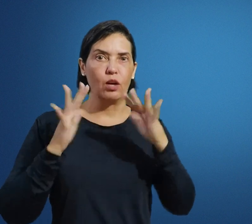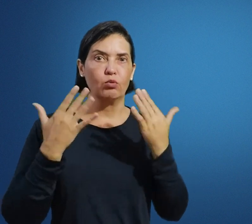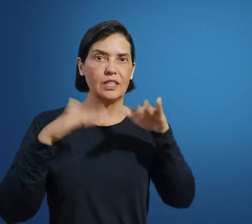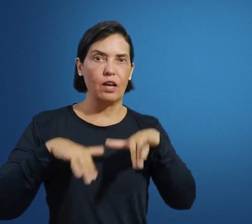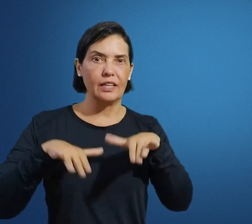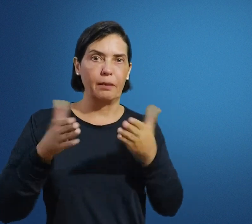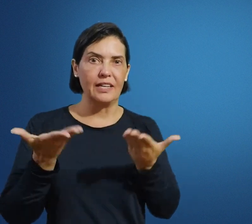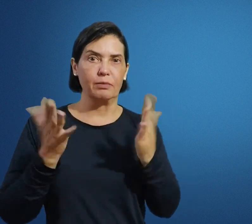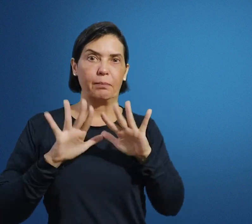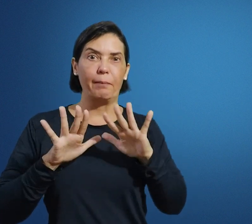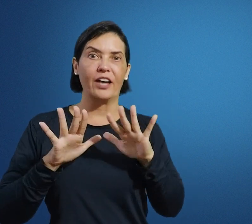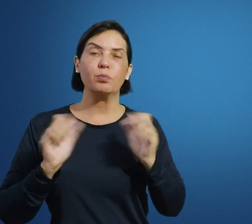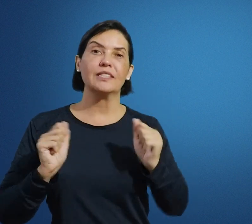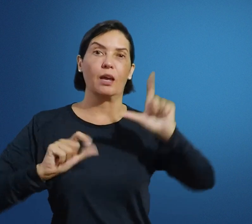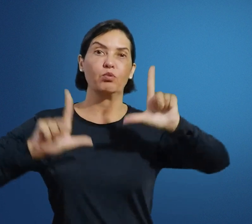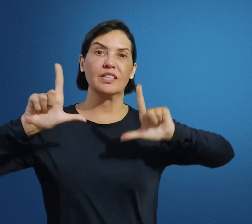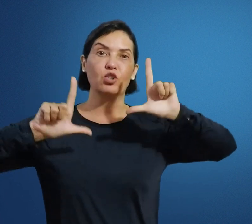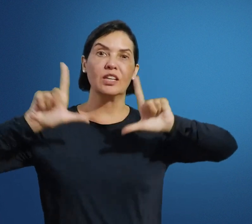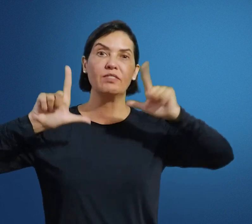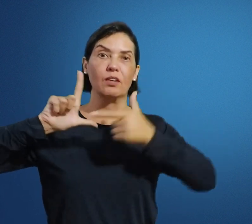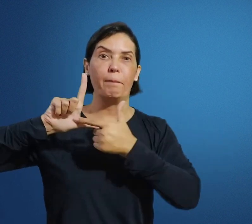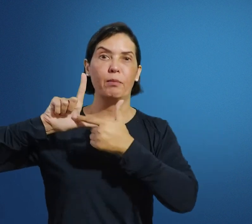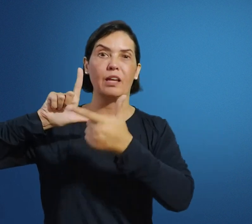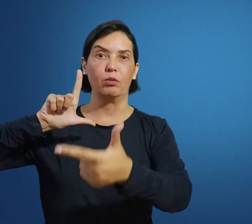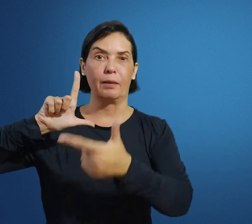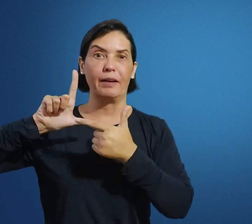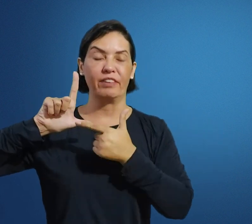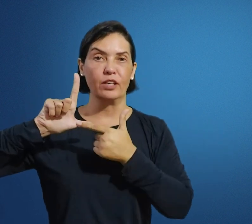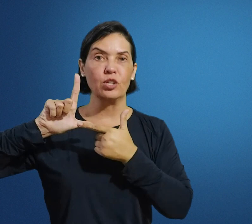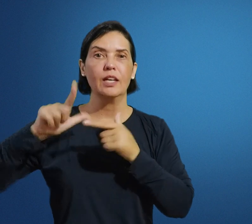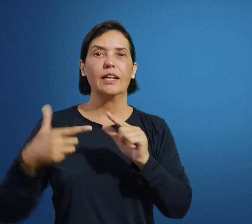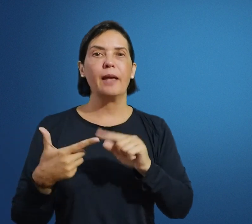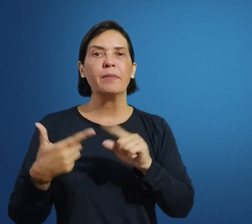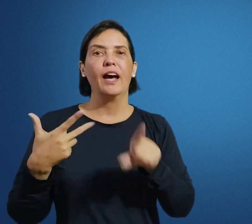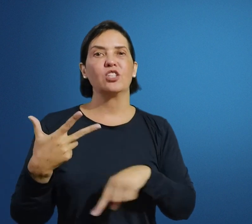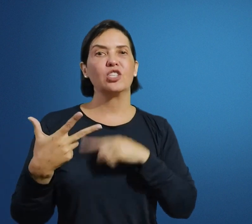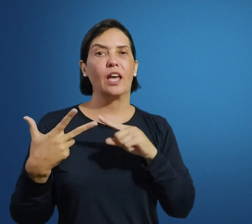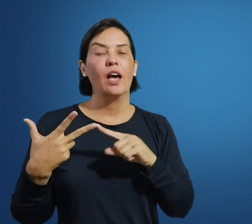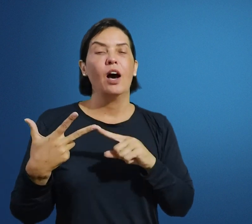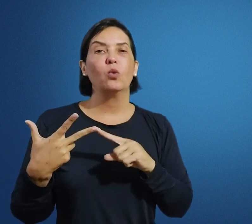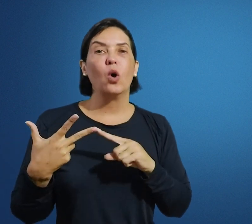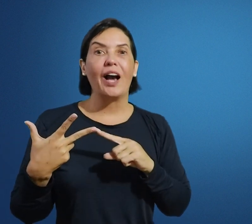algum sinal, se ela está para cima ou está para baixo, por exemplo, sinal de televisão, a palma da mão está para frente, né? A gente tem o local